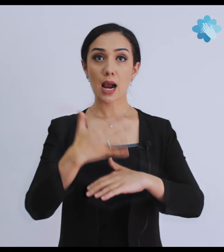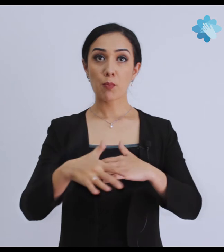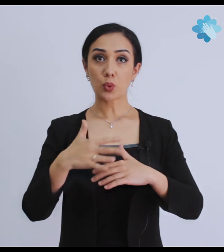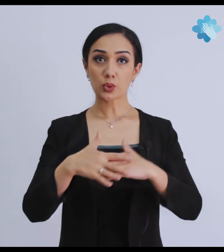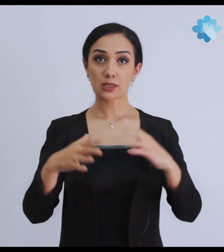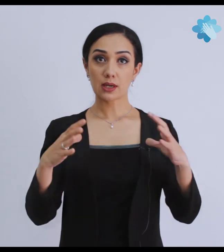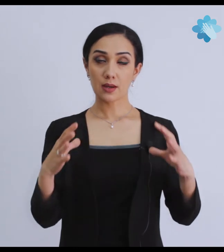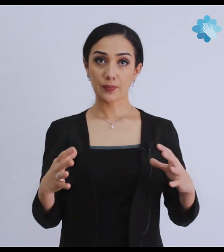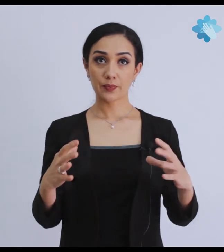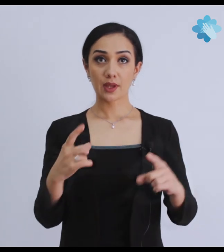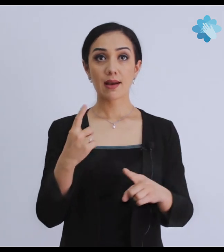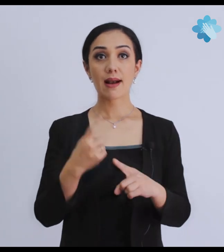Капуста картофель